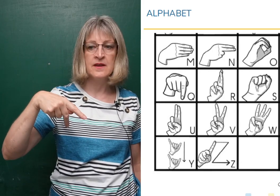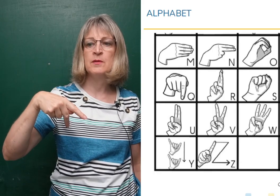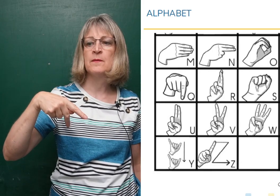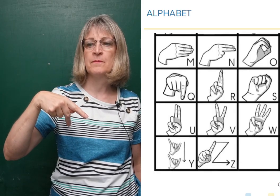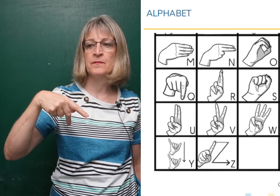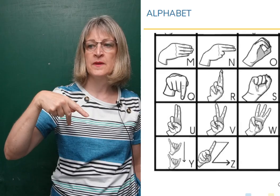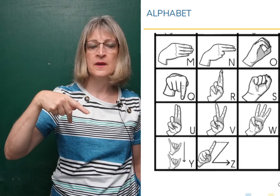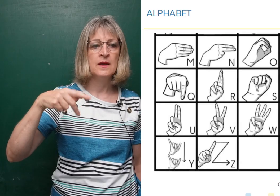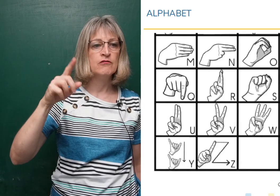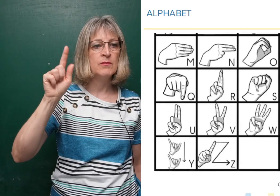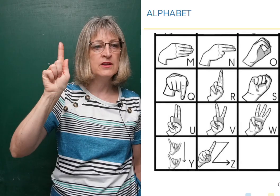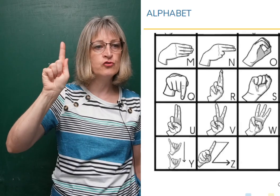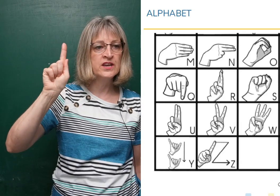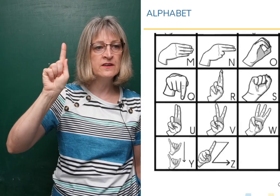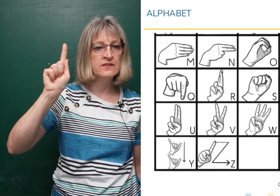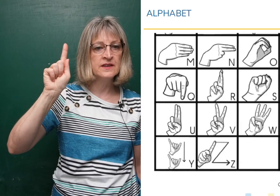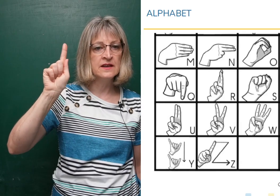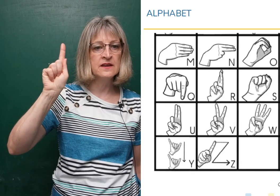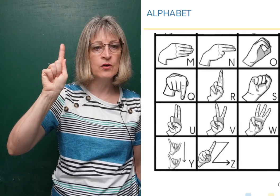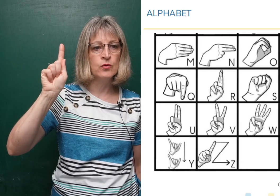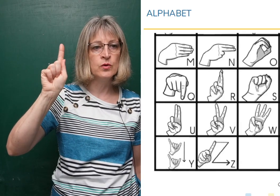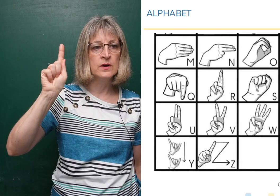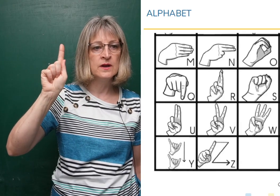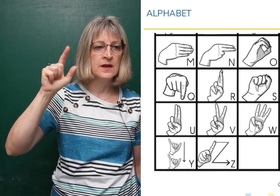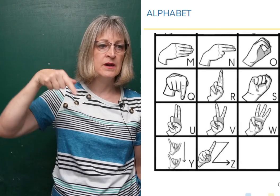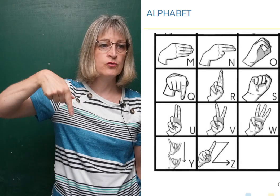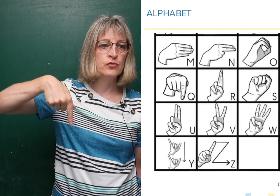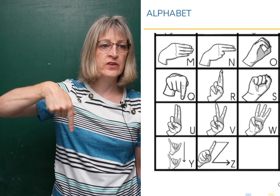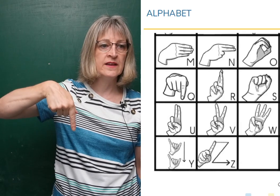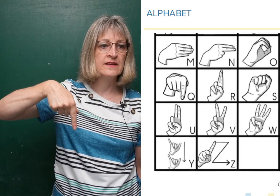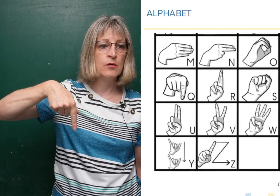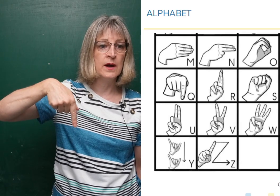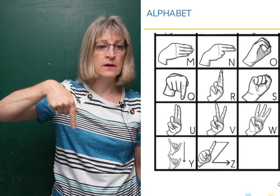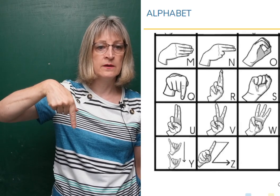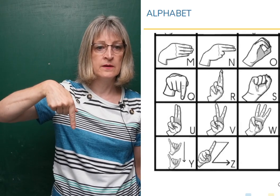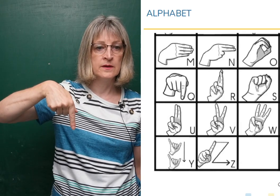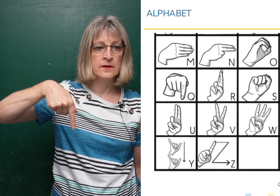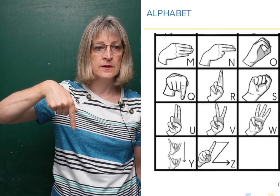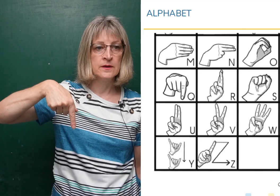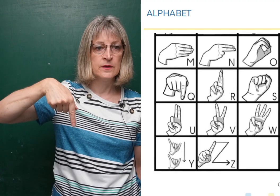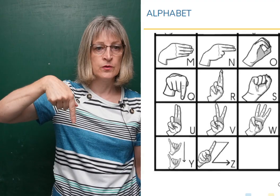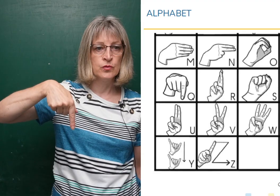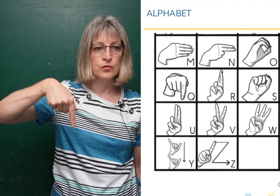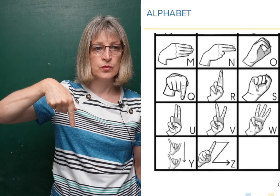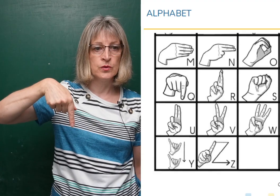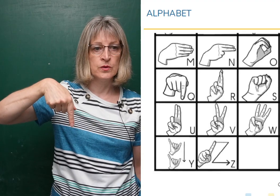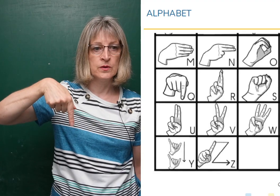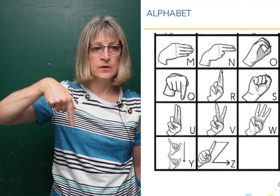bien. Vous vous rappelez du G? C'était l'index en haut. Bah, Q, c'est l'index en bas. Q.